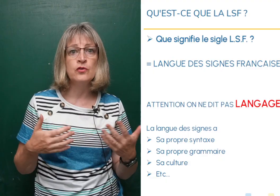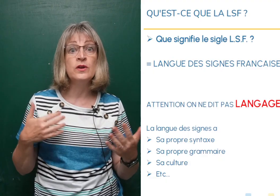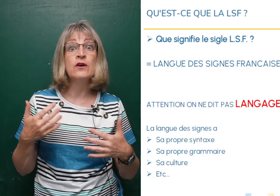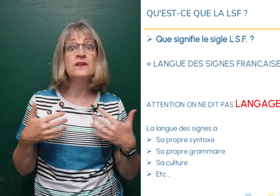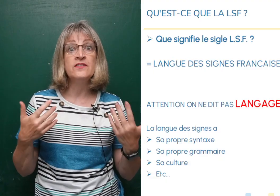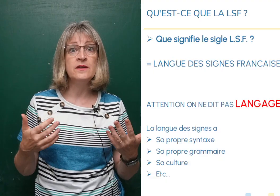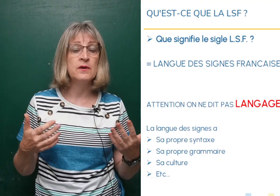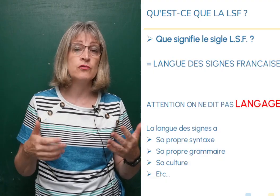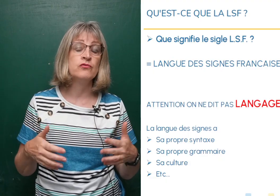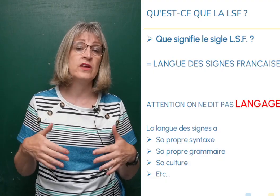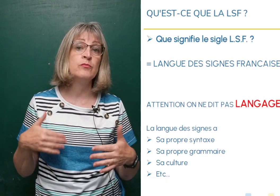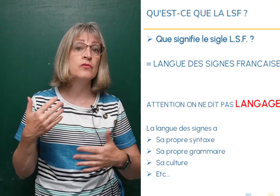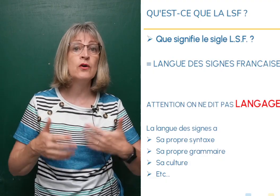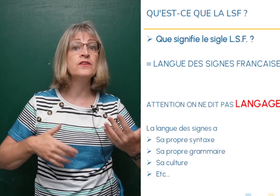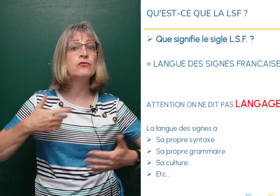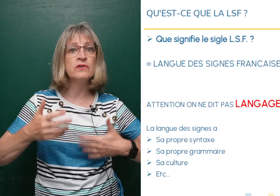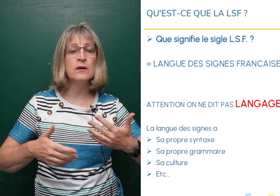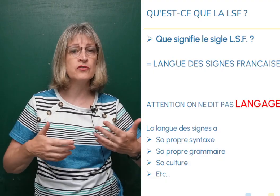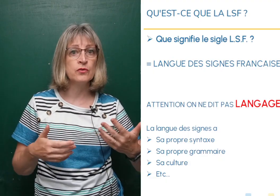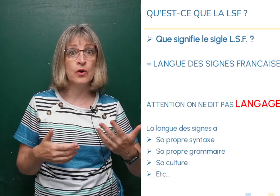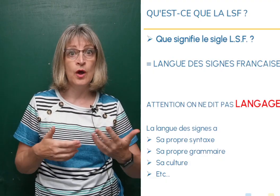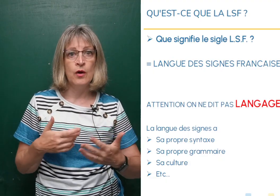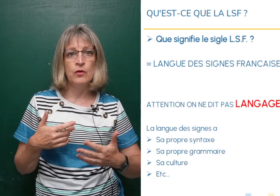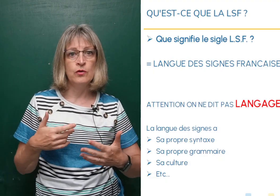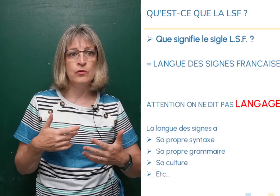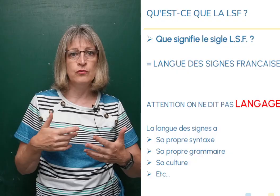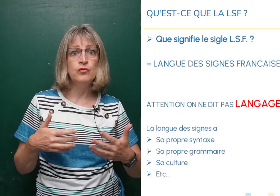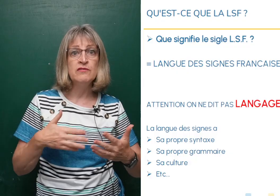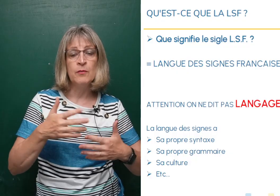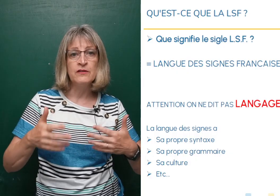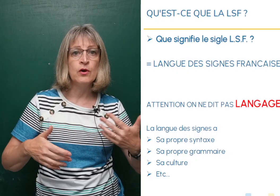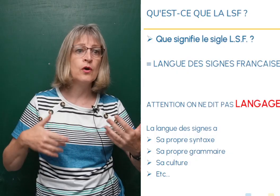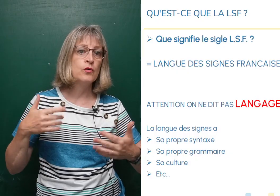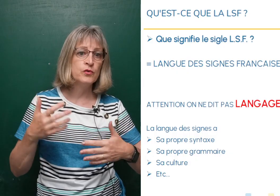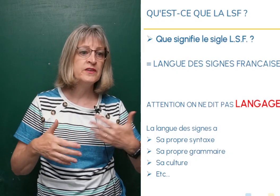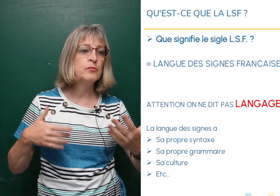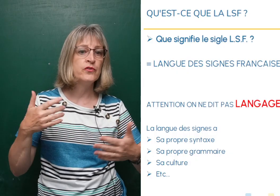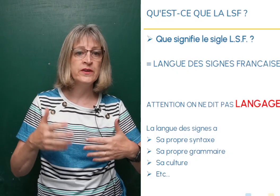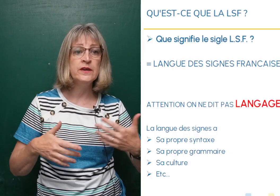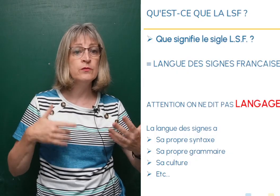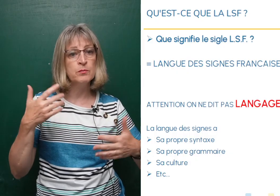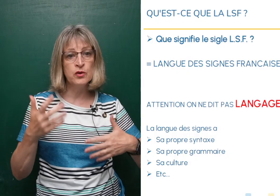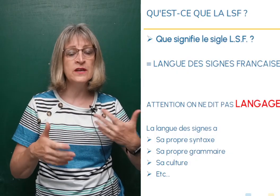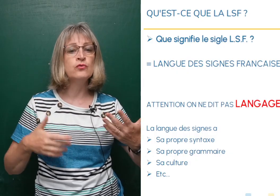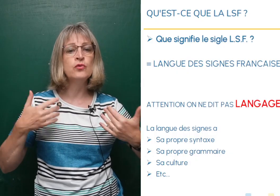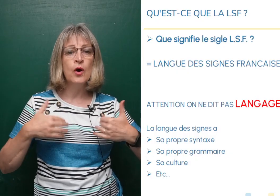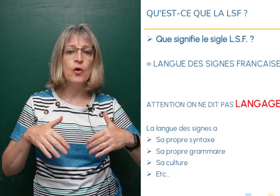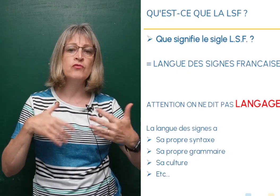l'école des signes, ben, que vous allez pouvoir découvrir, puisque nous les formateurs, petit à petit, pendant les cours, on vous